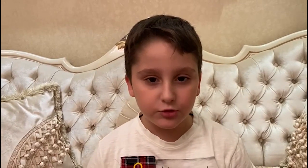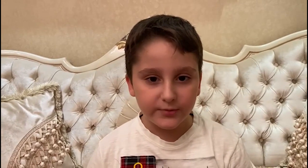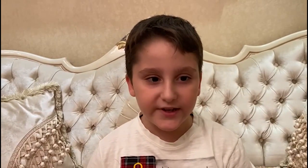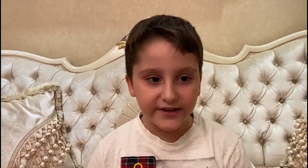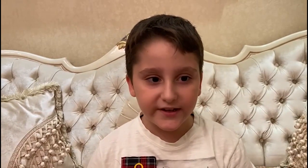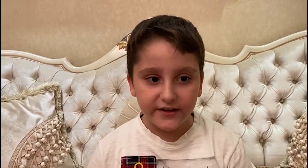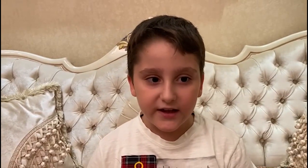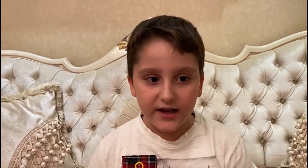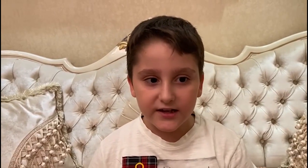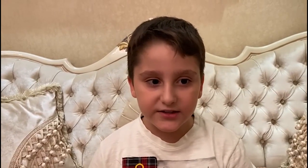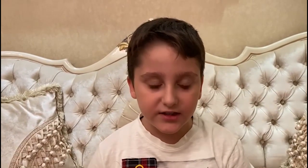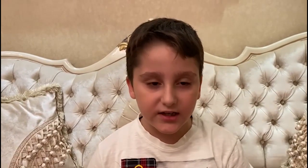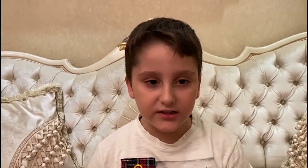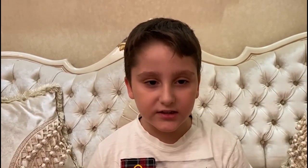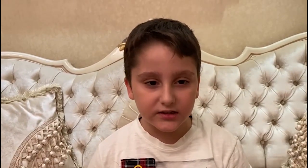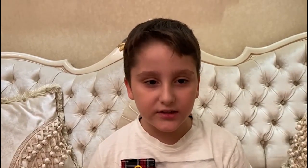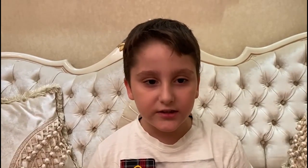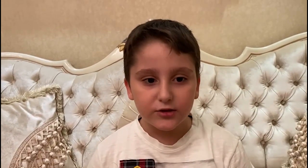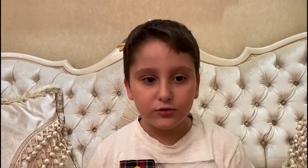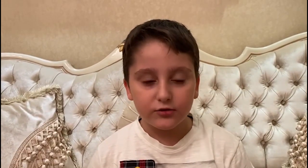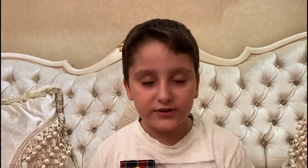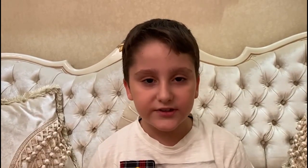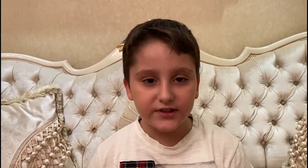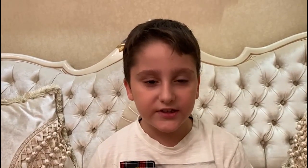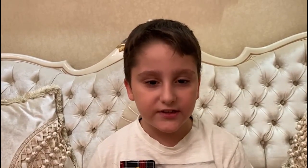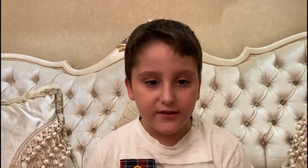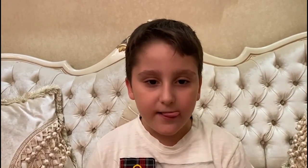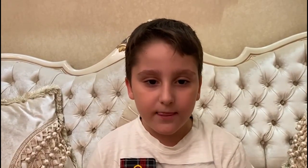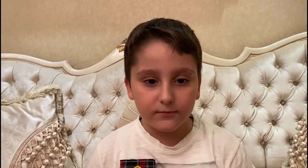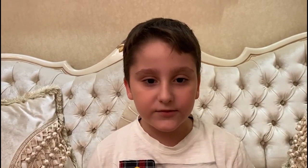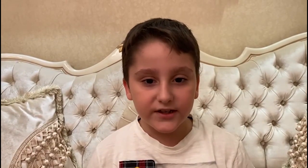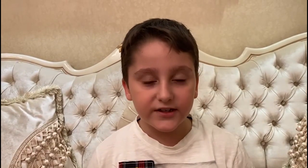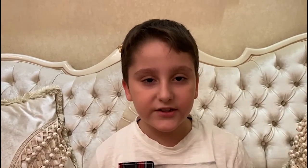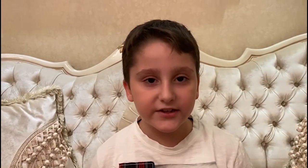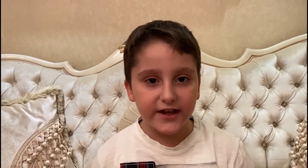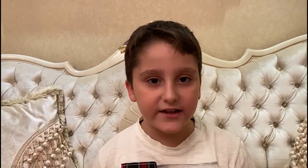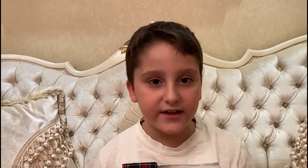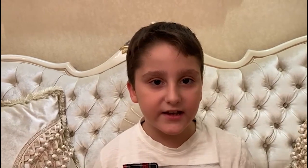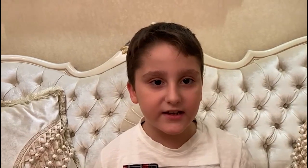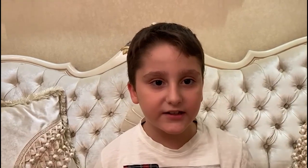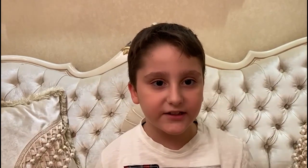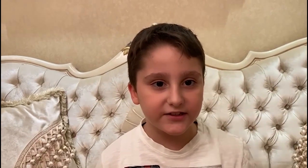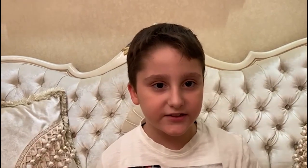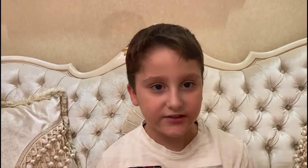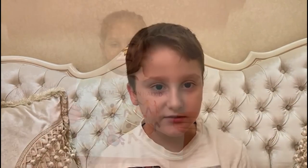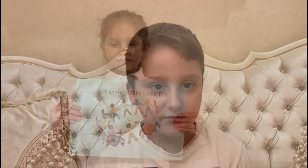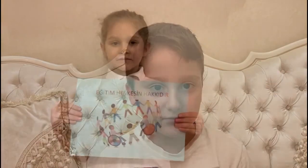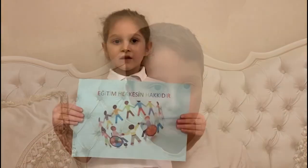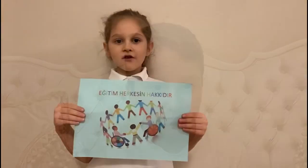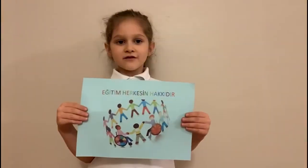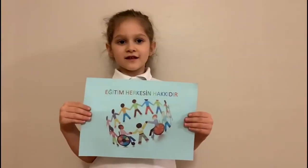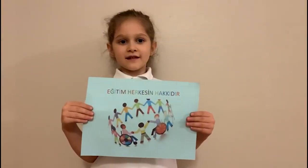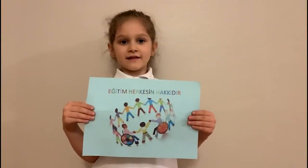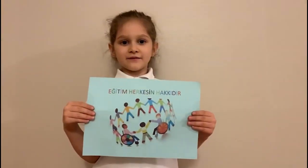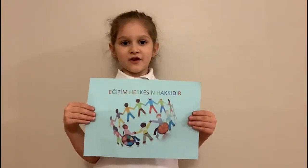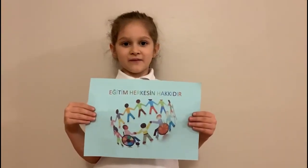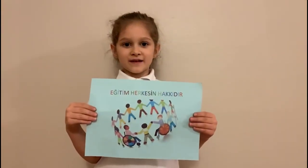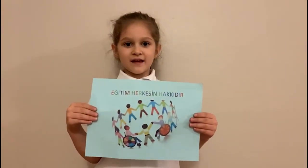Unutmayın ki her sağlıklı insan yarının engelli adayıdır. Özel eğitim olmadan